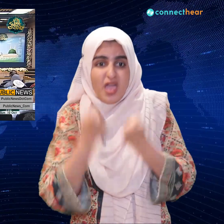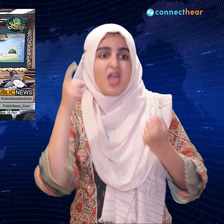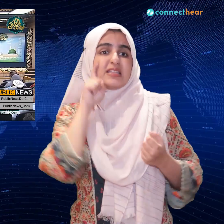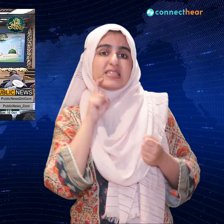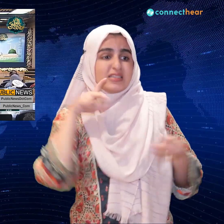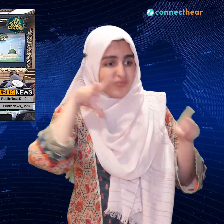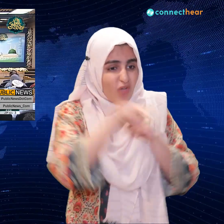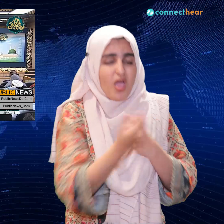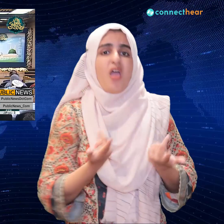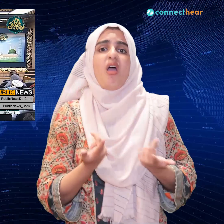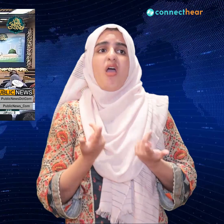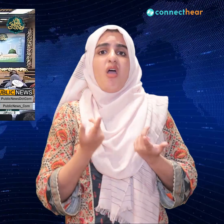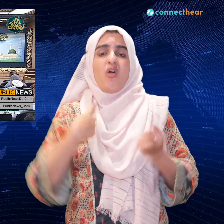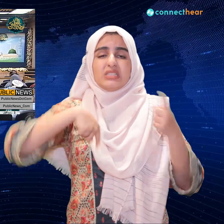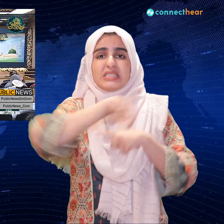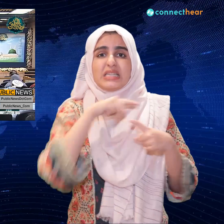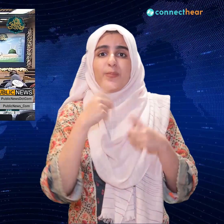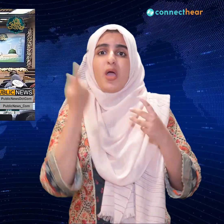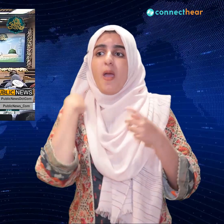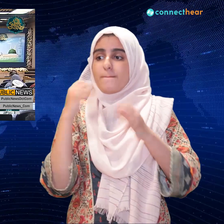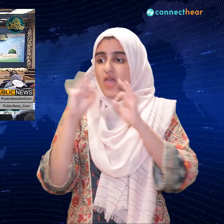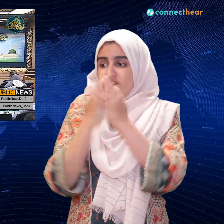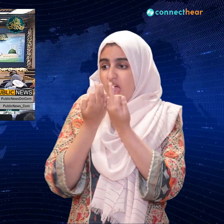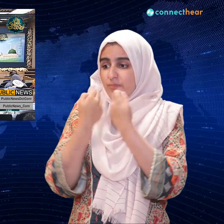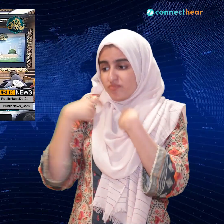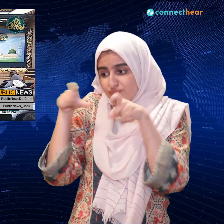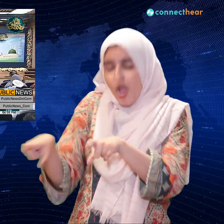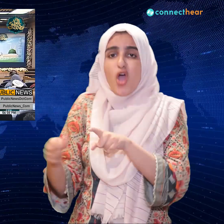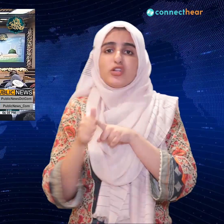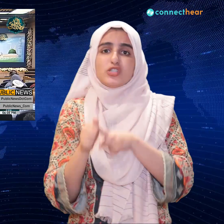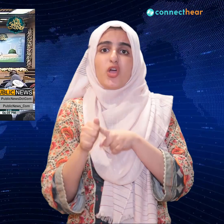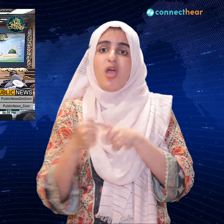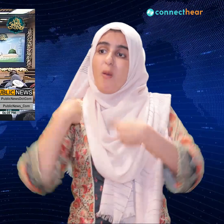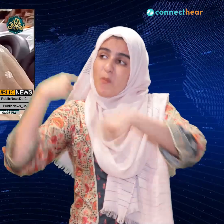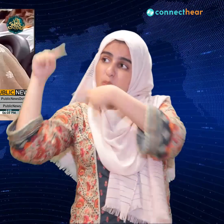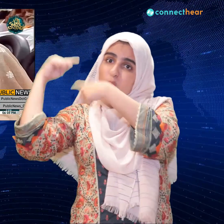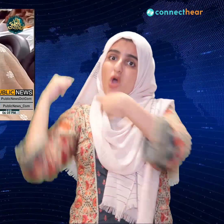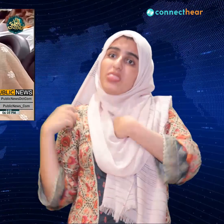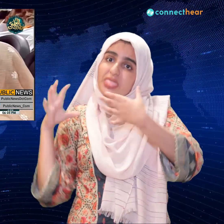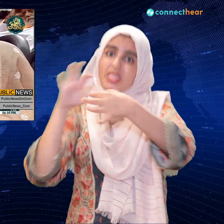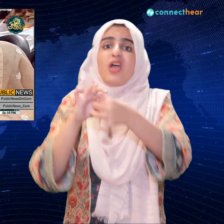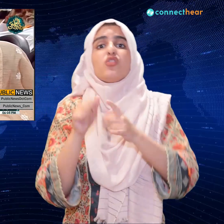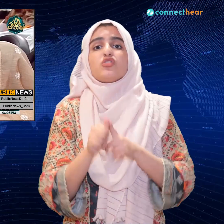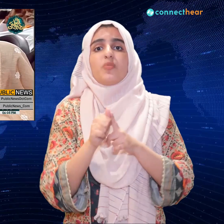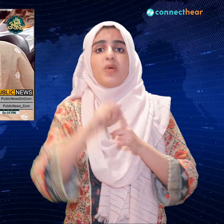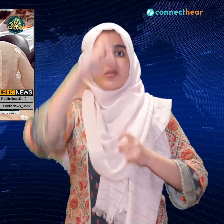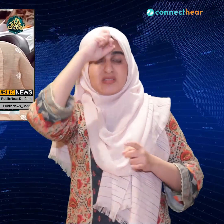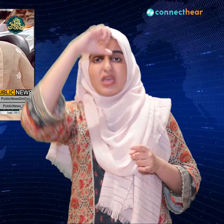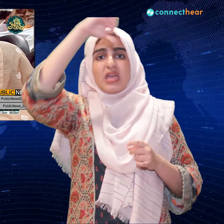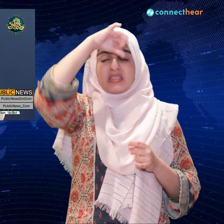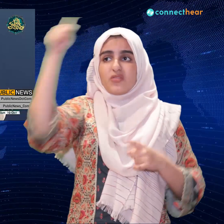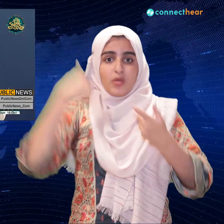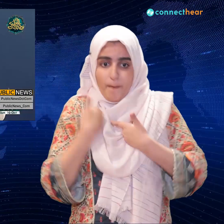کرائمز ہیں، یہ جو اپنے معاشرے کو خاندانی نظام بچانا ہے، یہ ہمیں واپس جانا پڑے گا. ہمارے سکولرز کو بتانا پڑے گا. میں